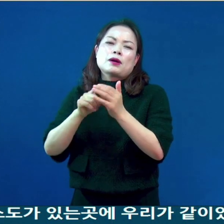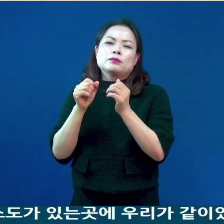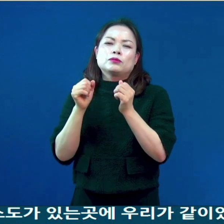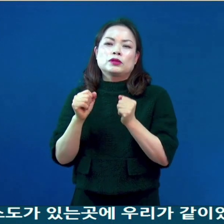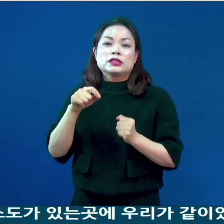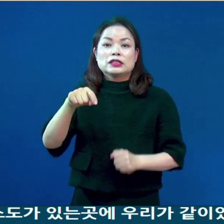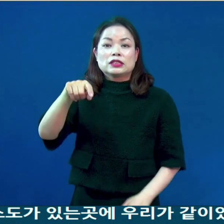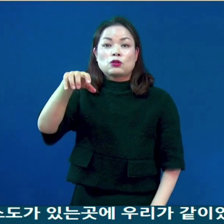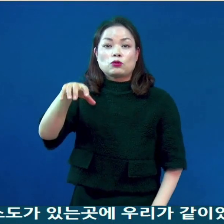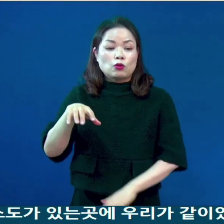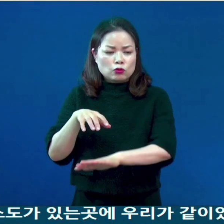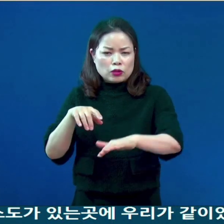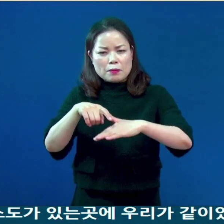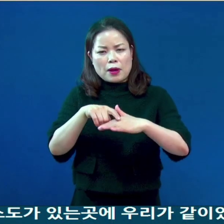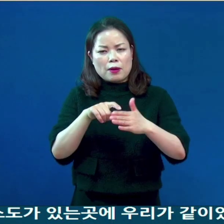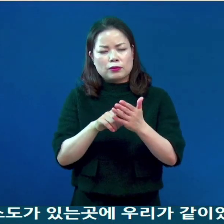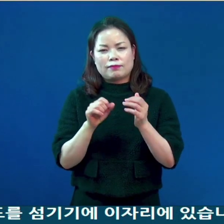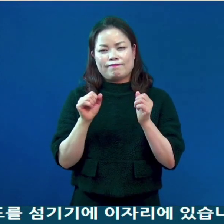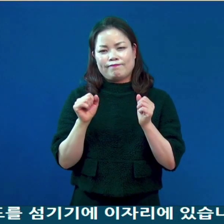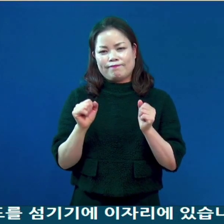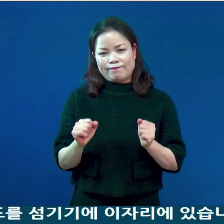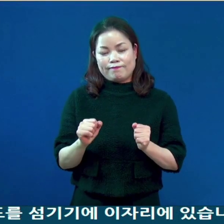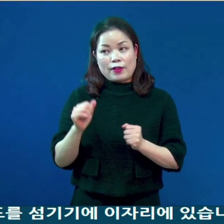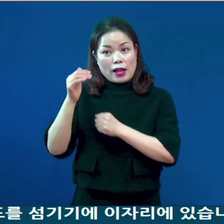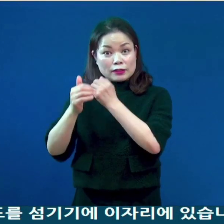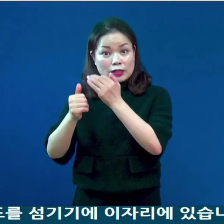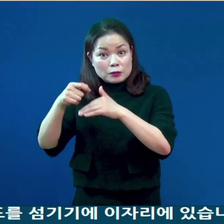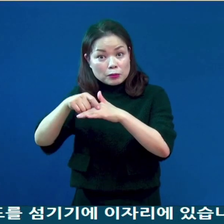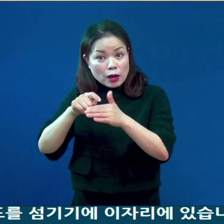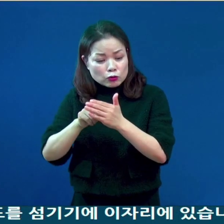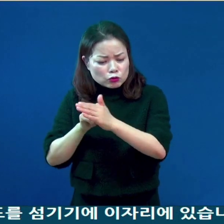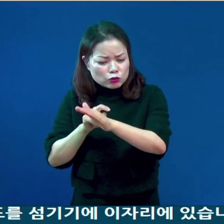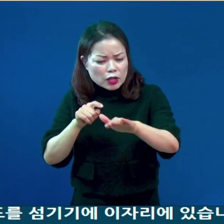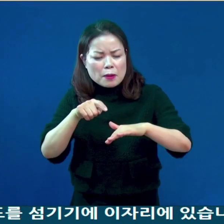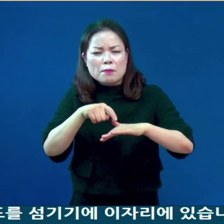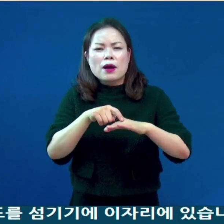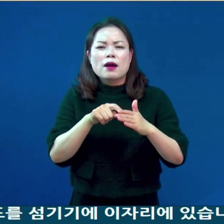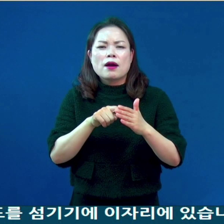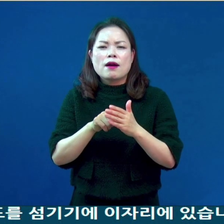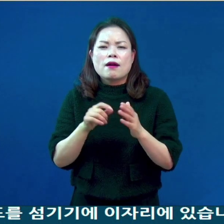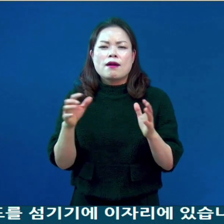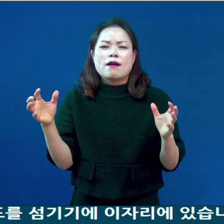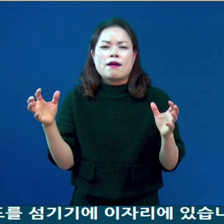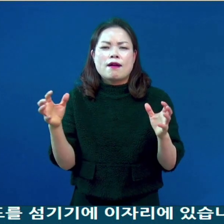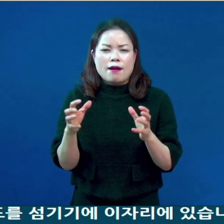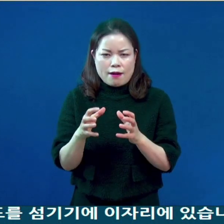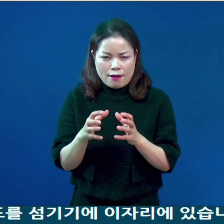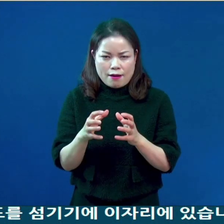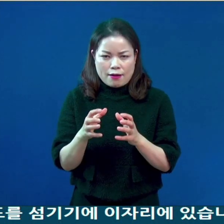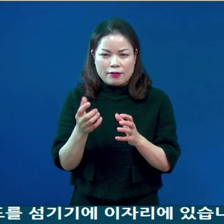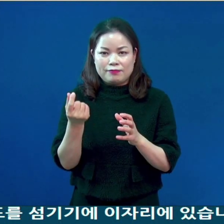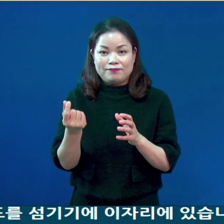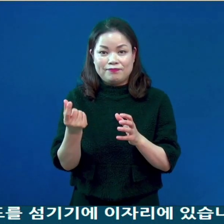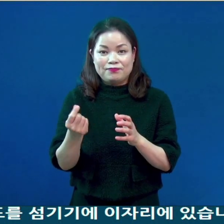머무는 그곳에 우리의 마음도 머문다는 것이죠. 하나님의 마음과 우리의 마음이 합해진다는